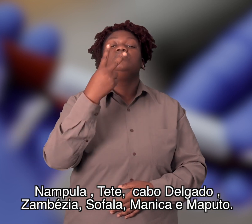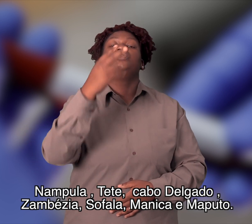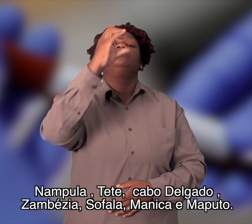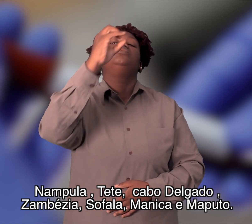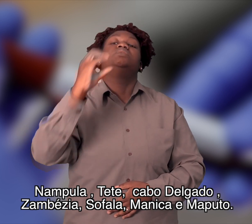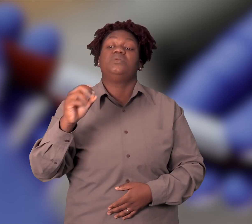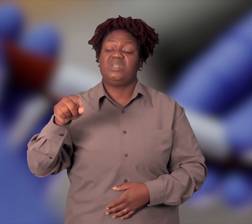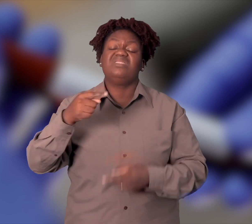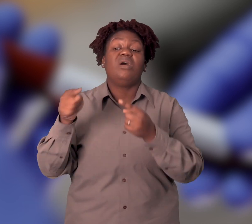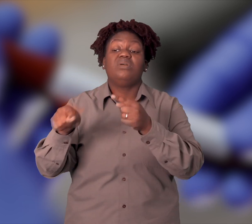e Maputo.